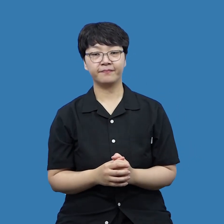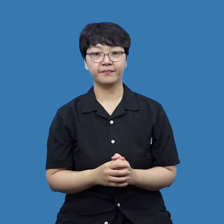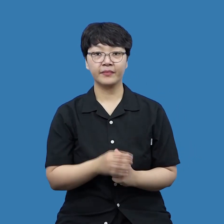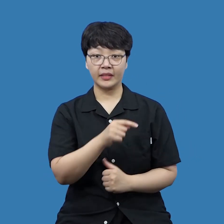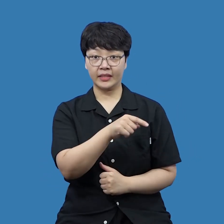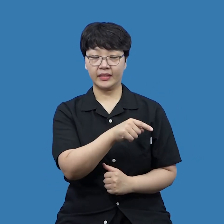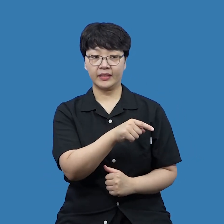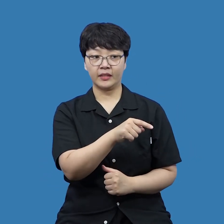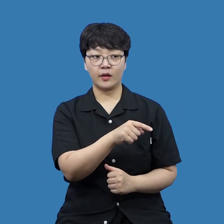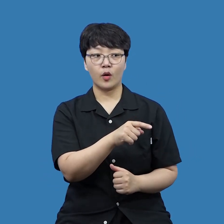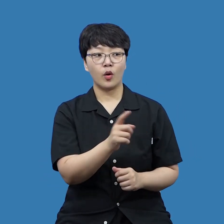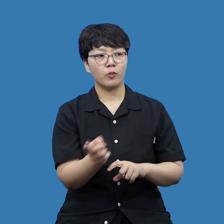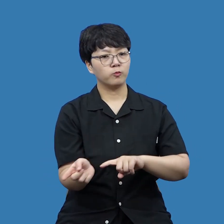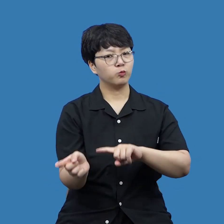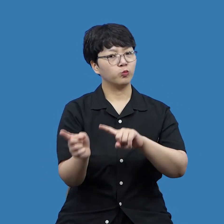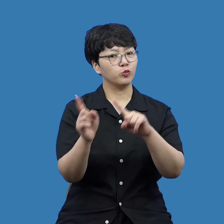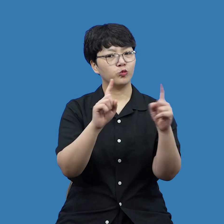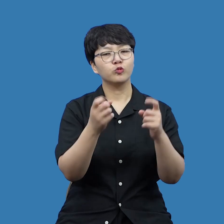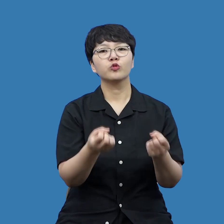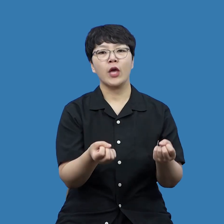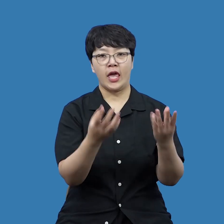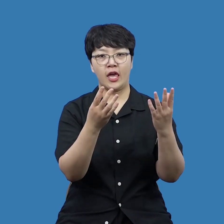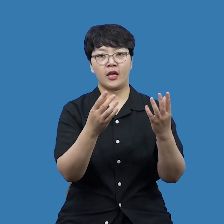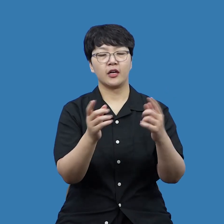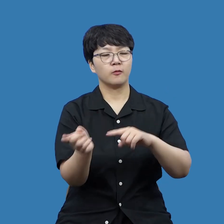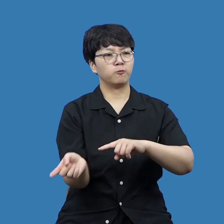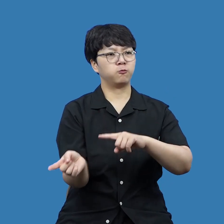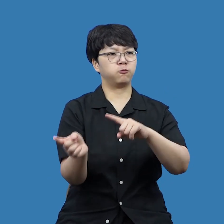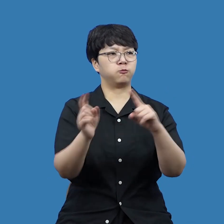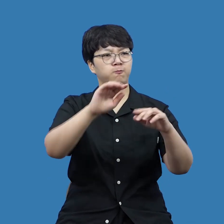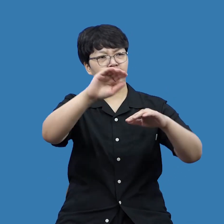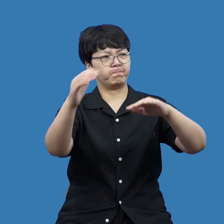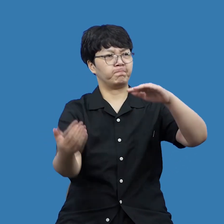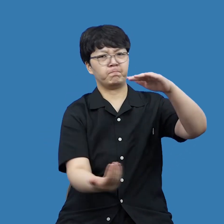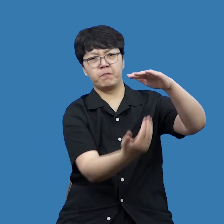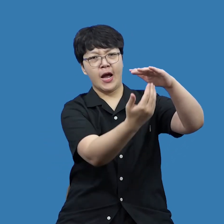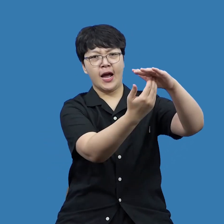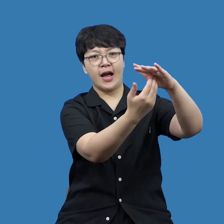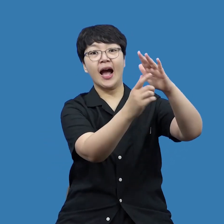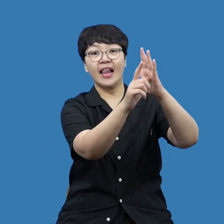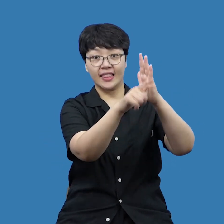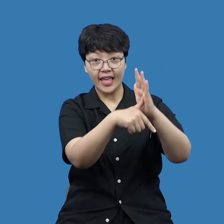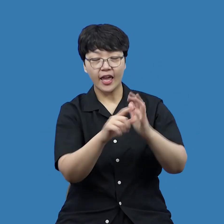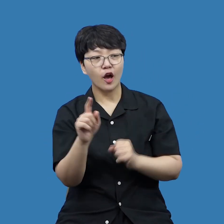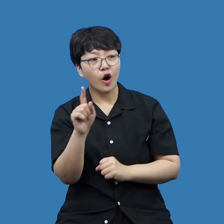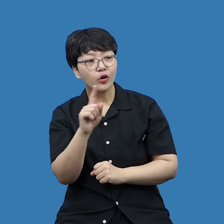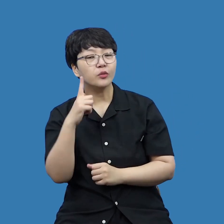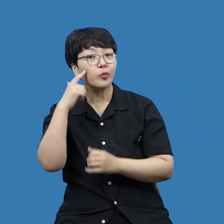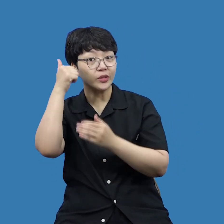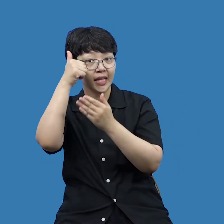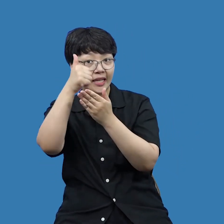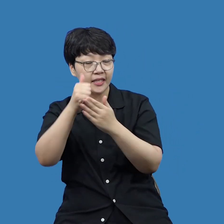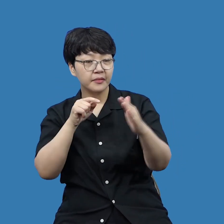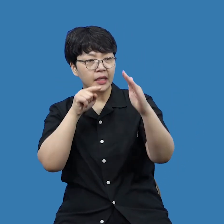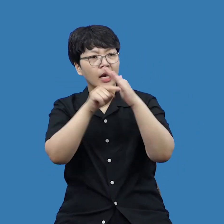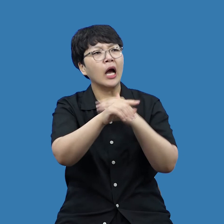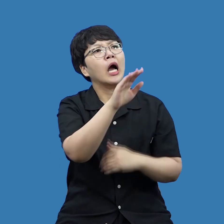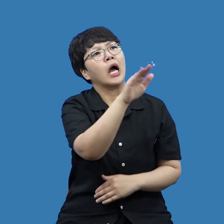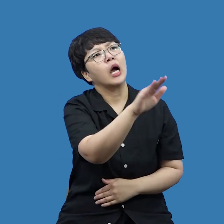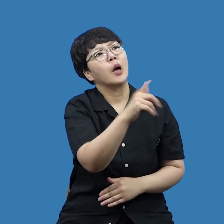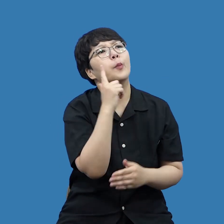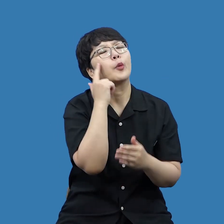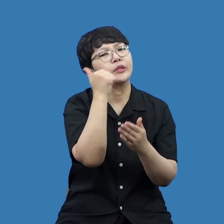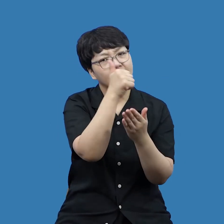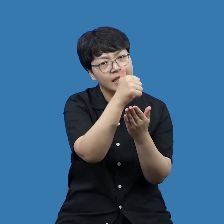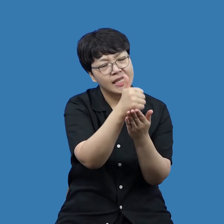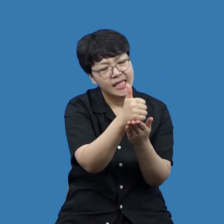그 교회가 부흥의 정점을 달리고 있을 때 한 목회자가 찾아와서 스폴전에게 물었습니다.